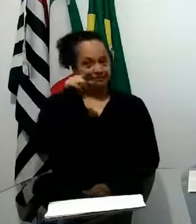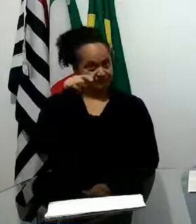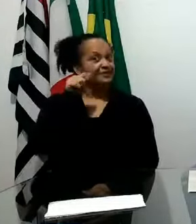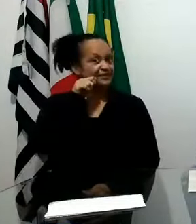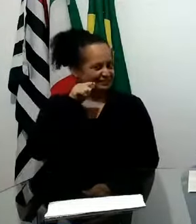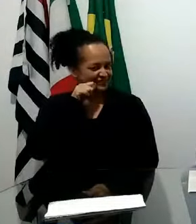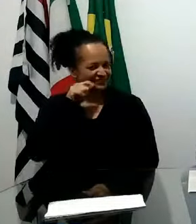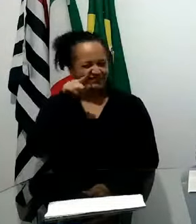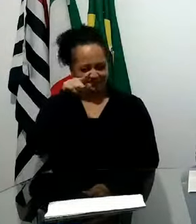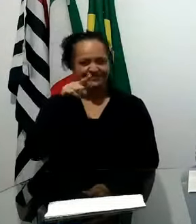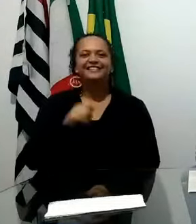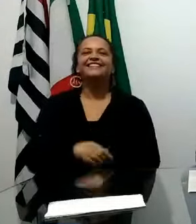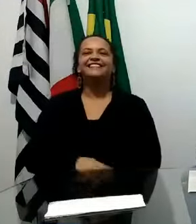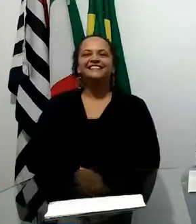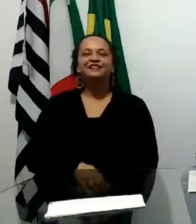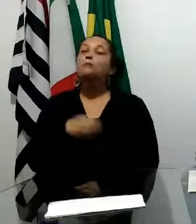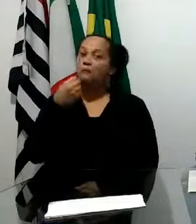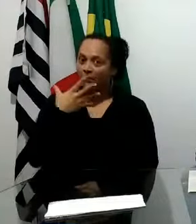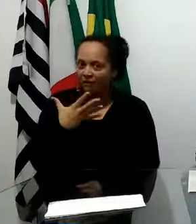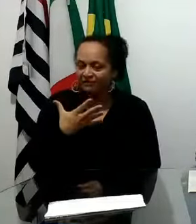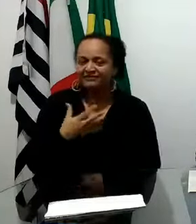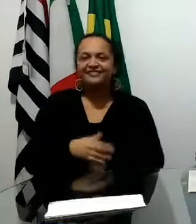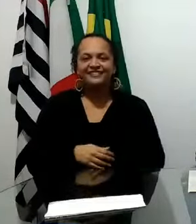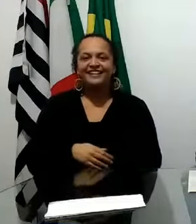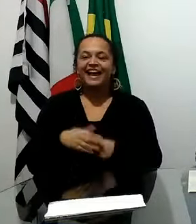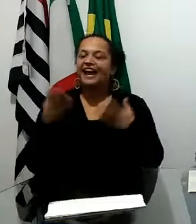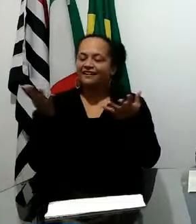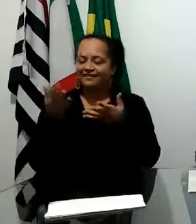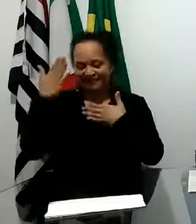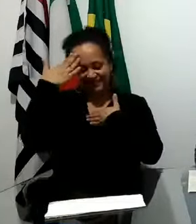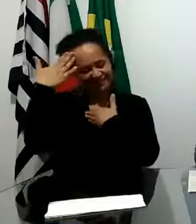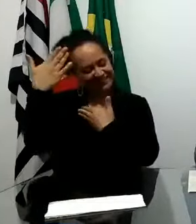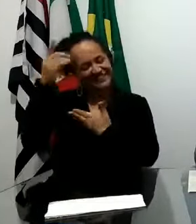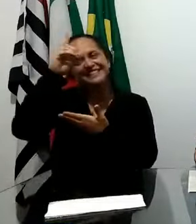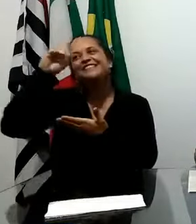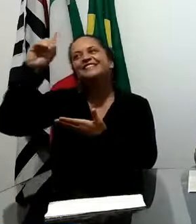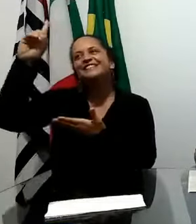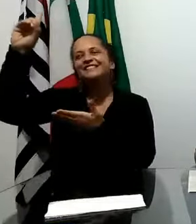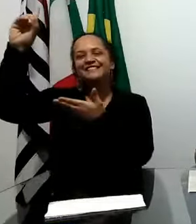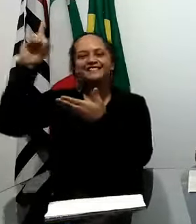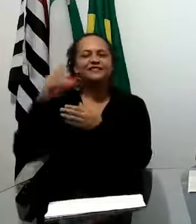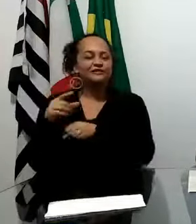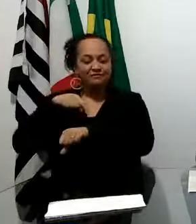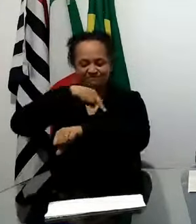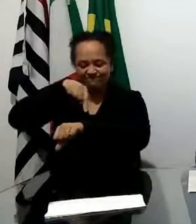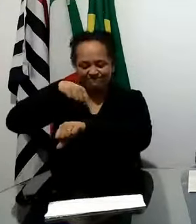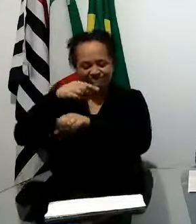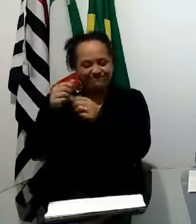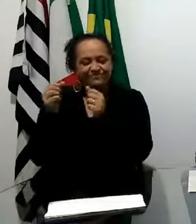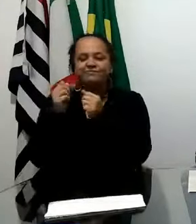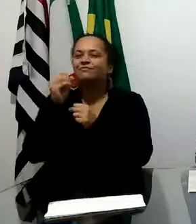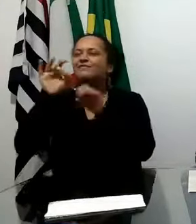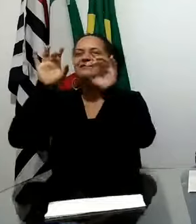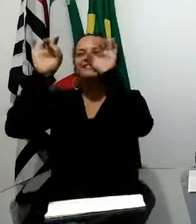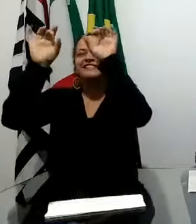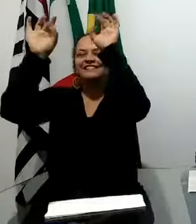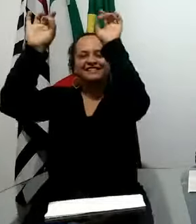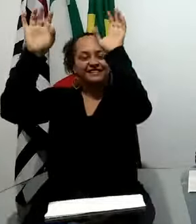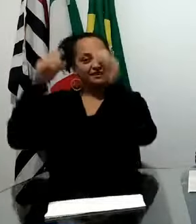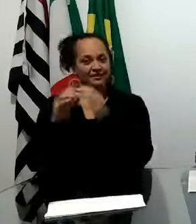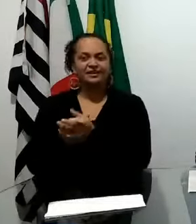Amém? Ele sabe para quem que é. Bom, a gente agradece a Deus por esse momento precioso, essa oportunidade que nós estamos